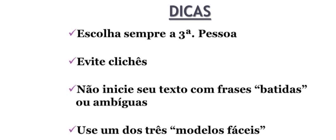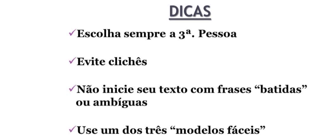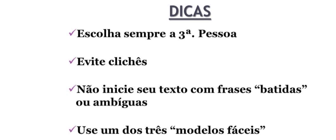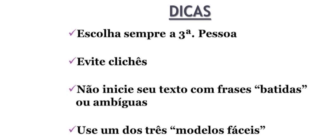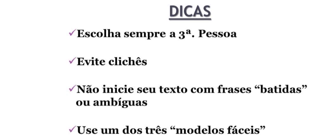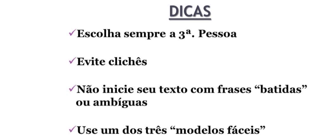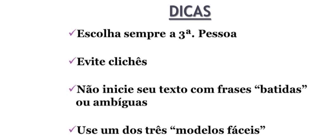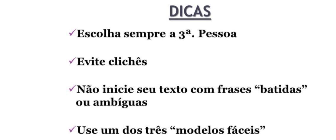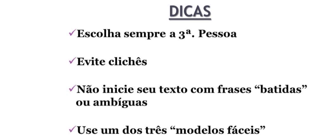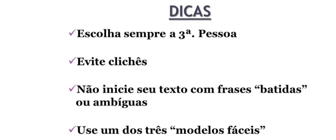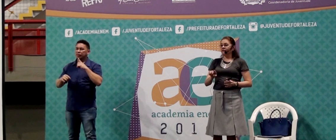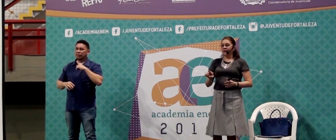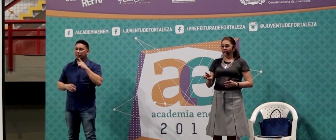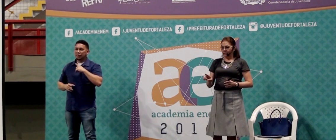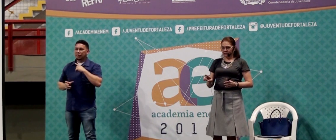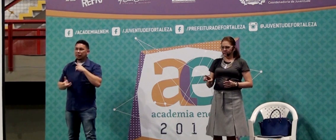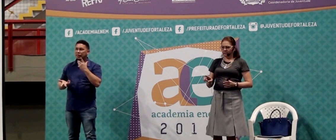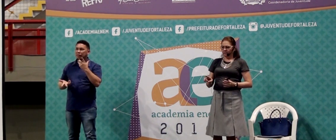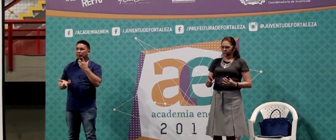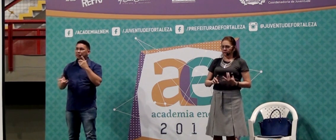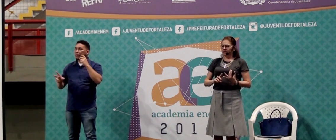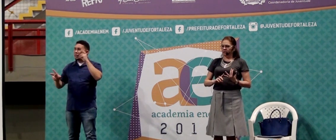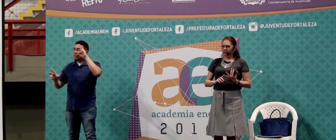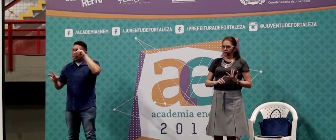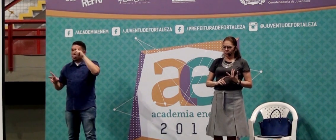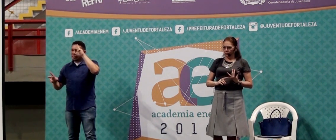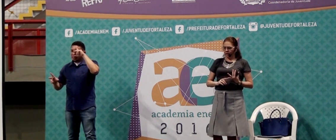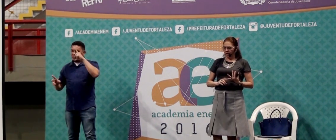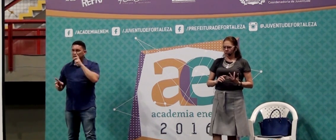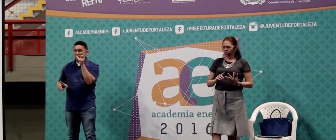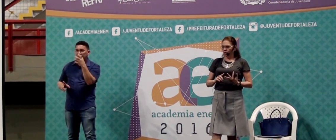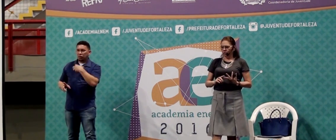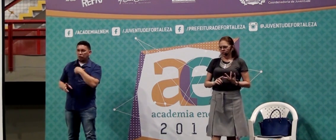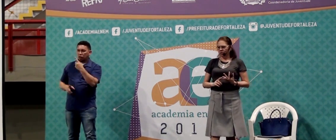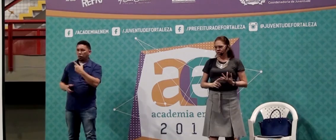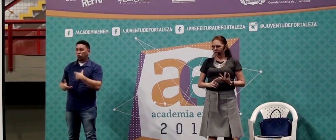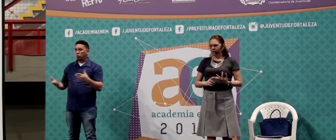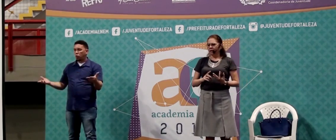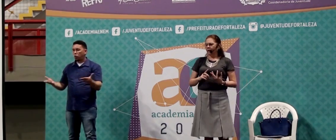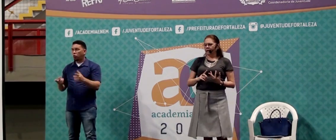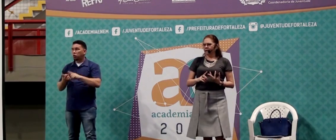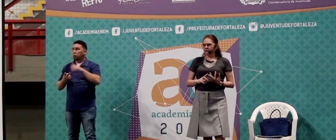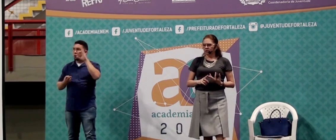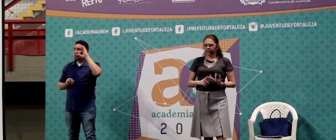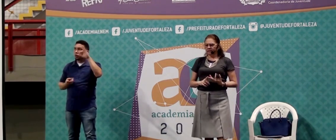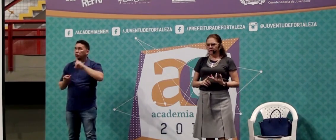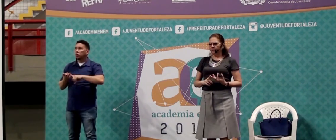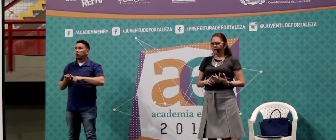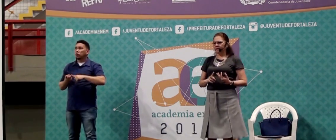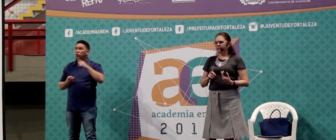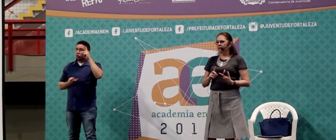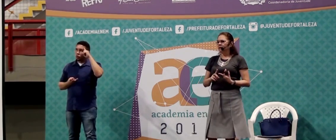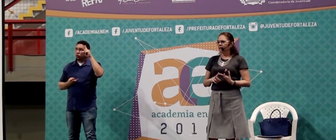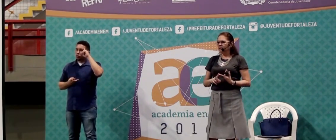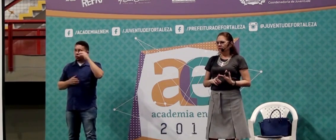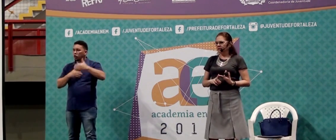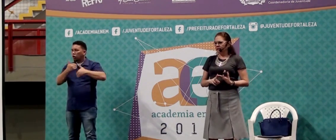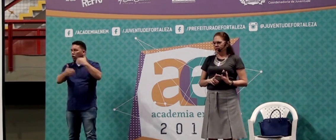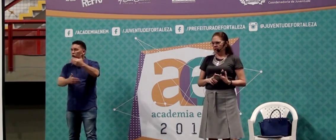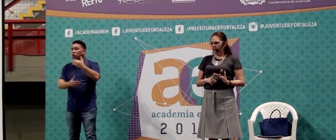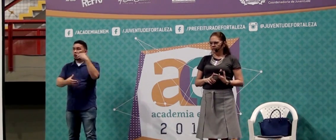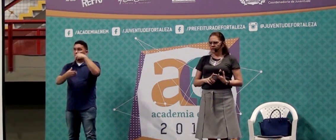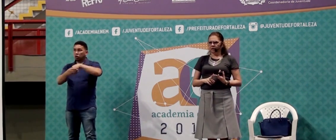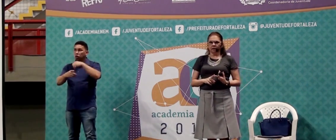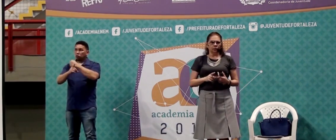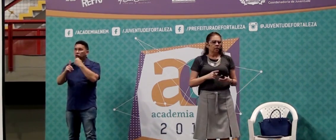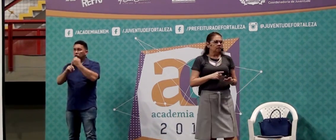ou ambíguas. Eu citei várias. Eu citei atualmente, hoje em dia, a cada dia que se passa, na